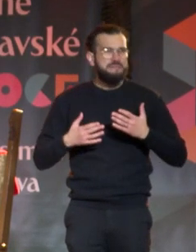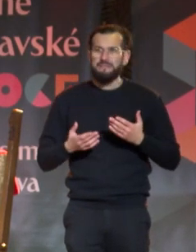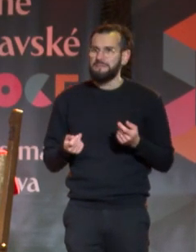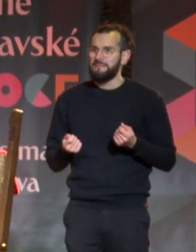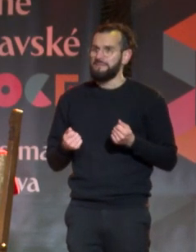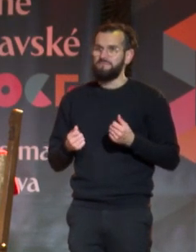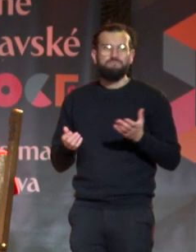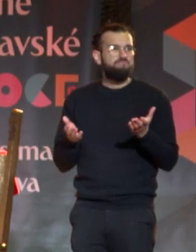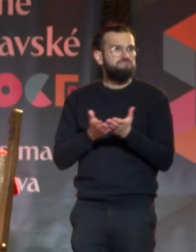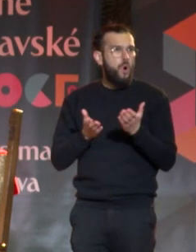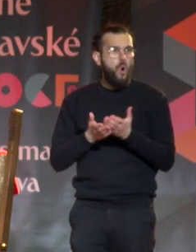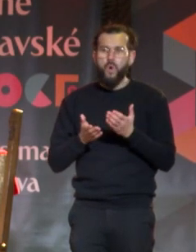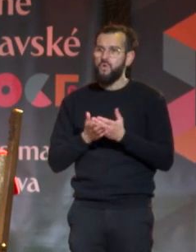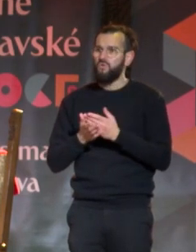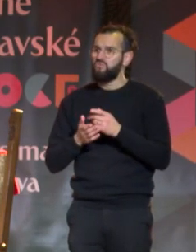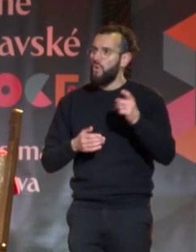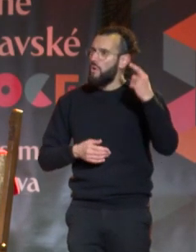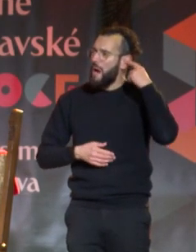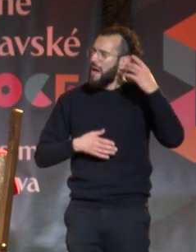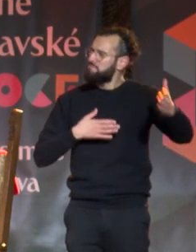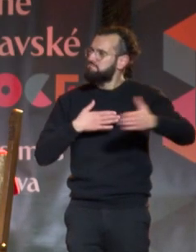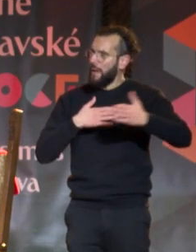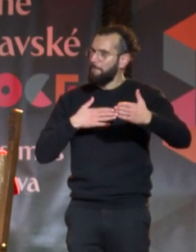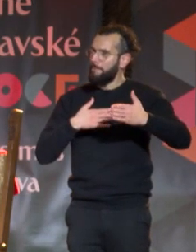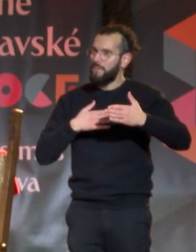hore v byte cítim to zabuchnutie vchodových dverí.